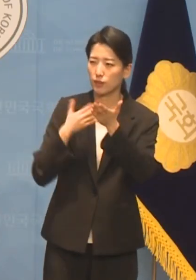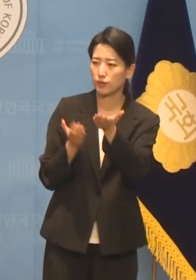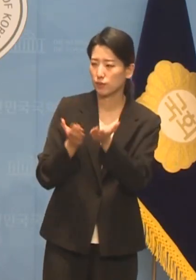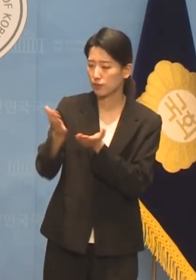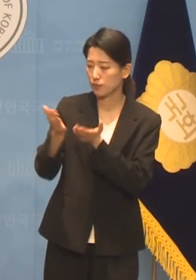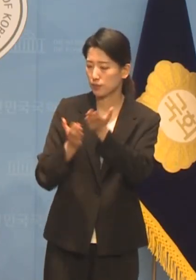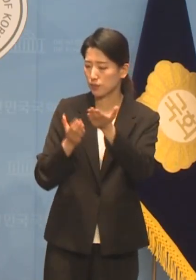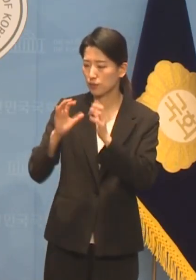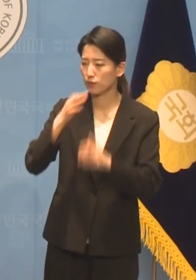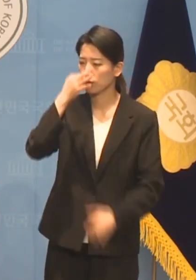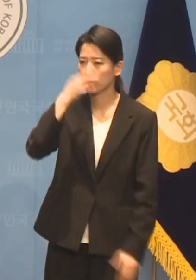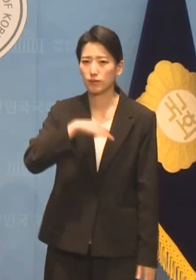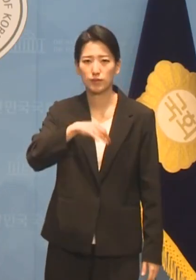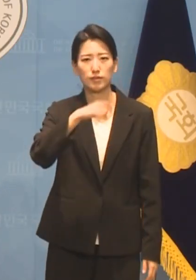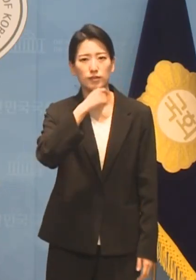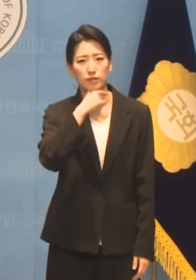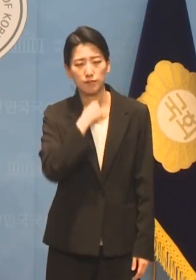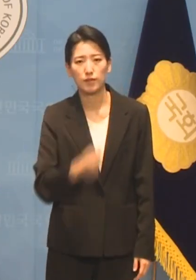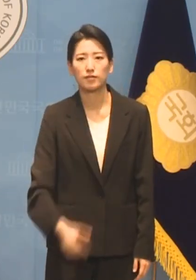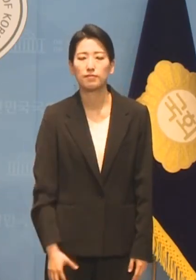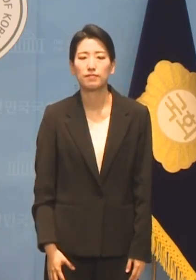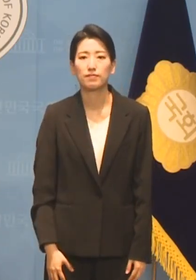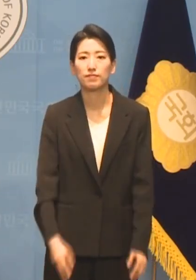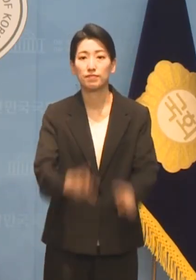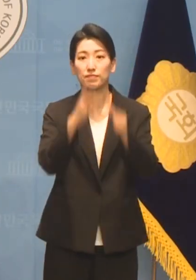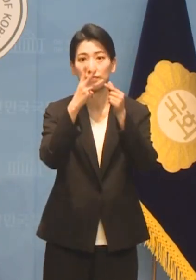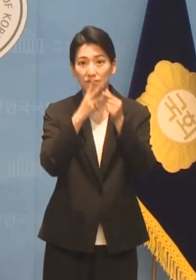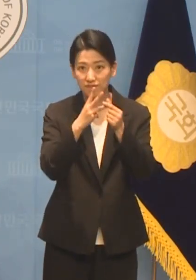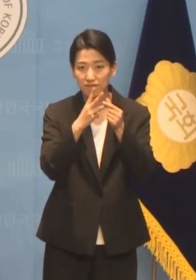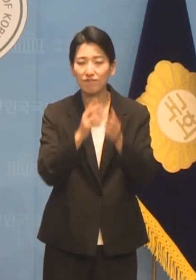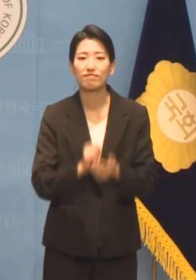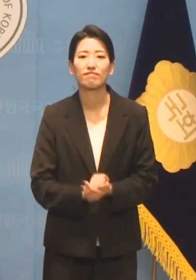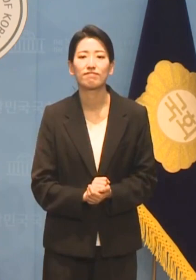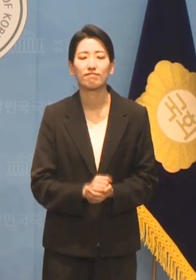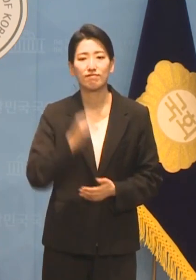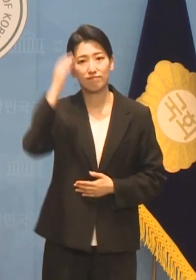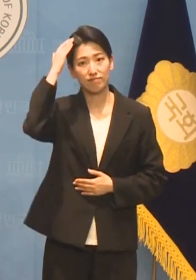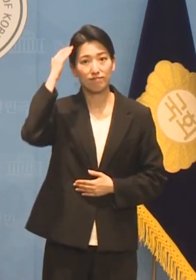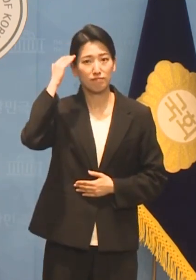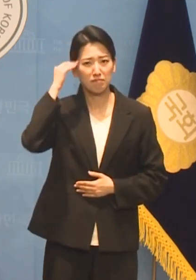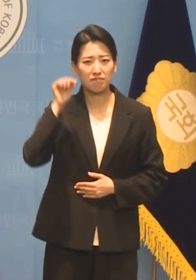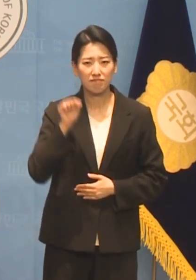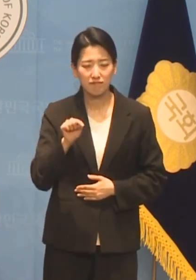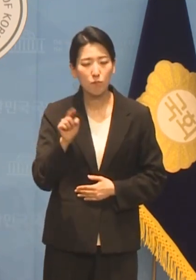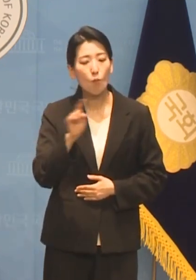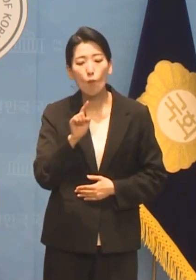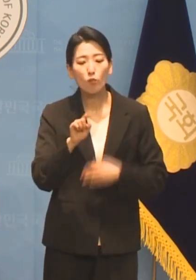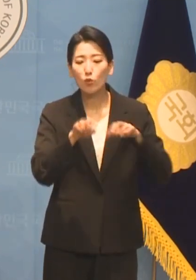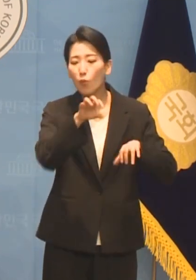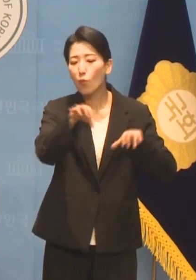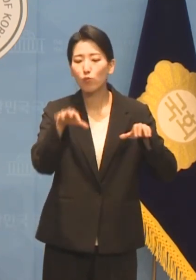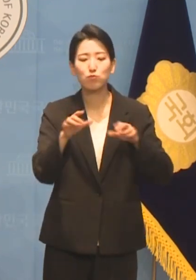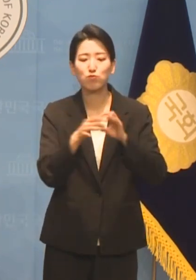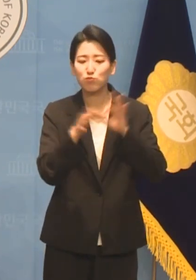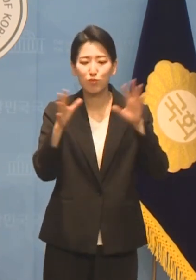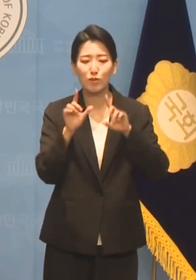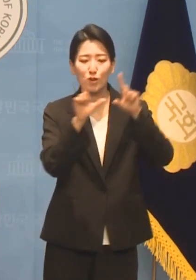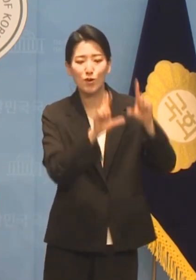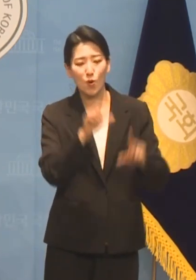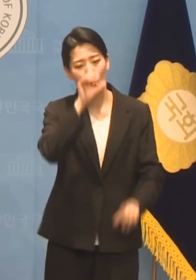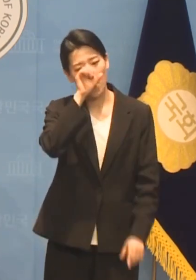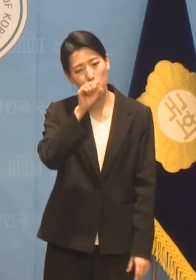국익을 극대화하겠습니다. 셋째, 균형 잡힌 대한민국, 어디서나 살기 좋은 나라